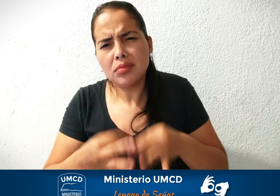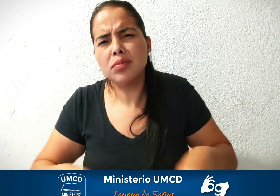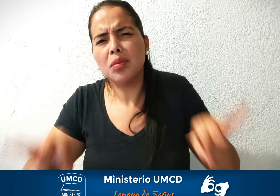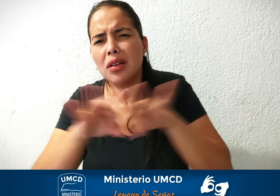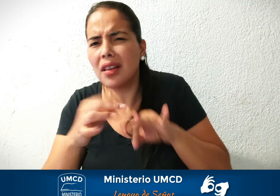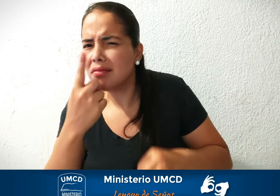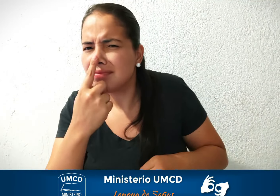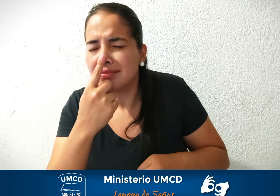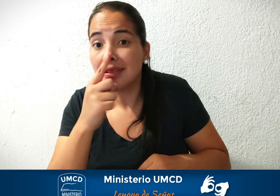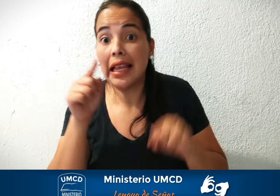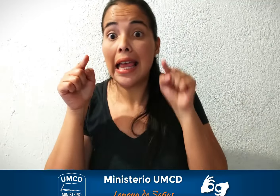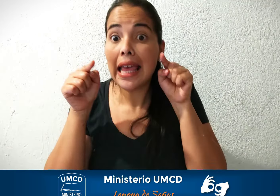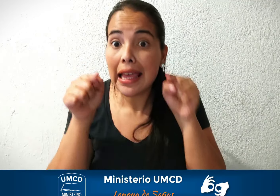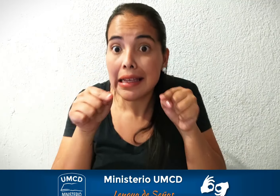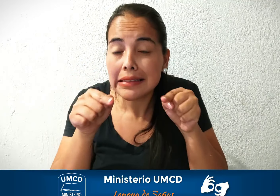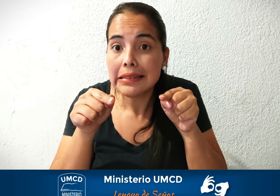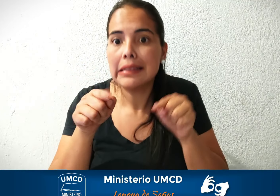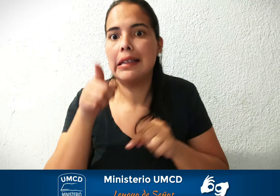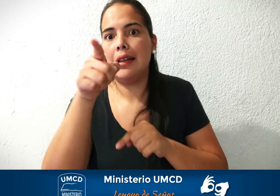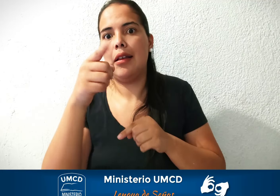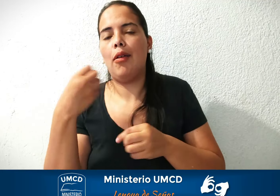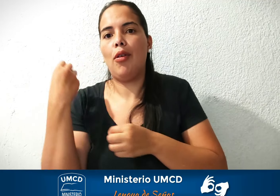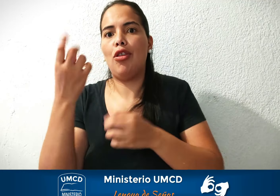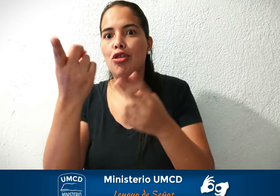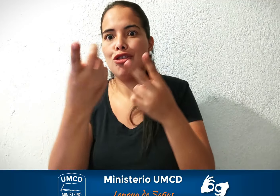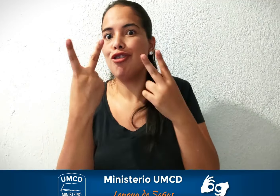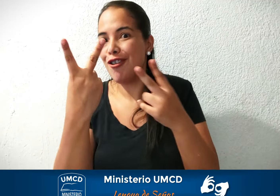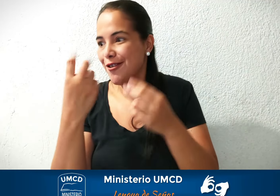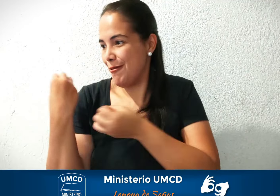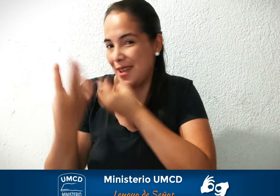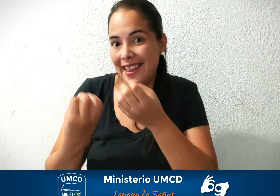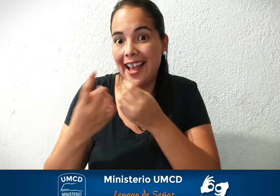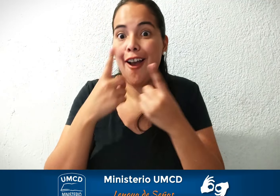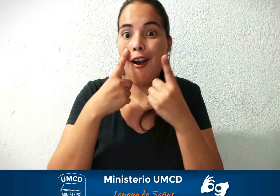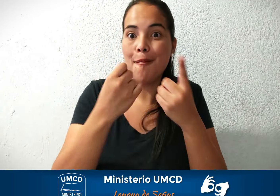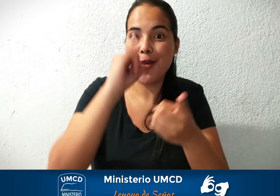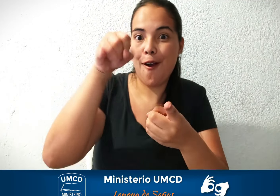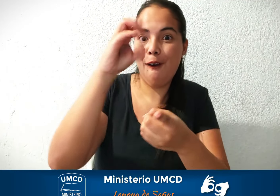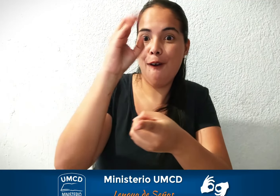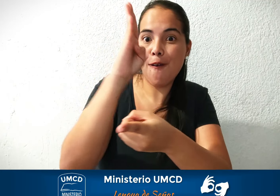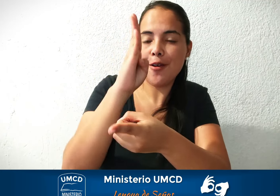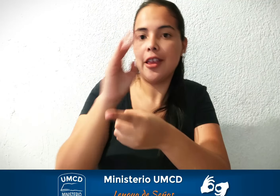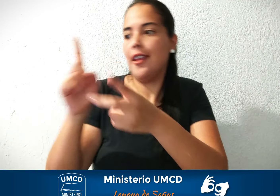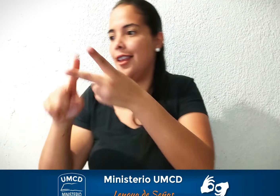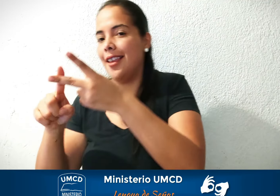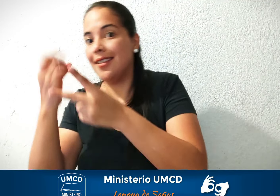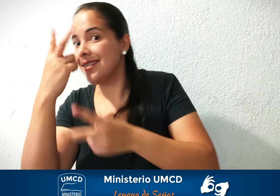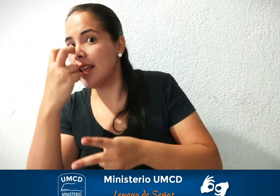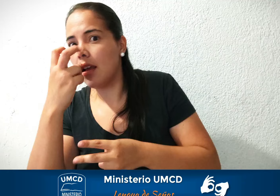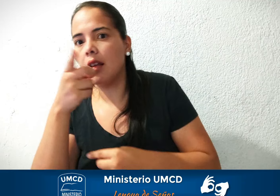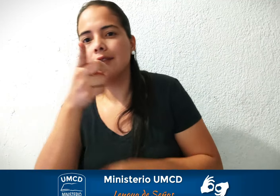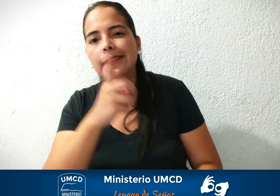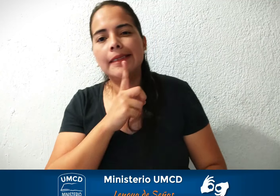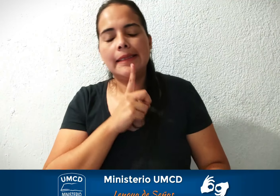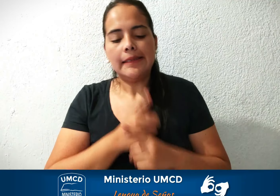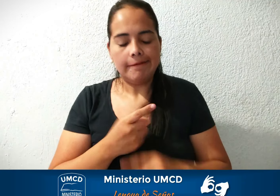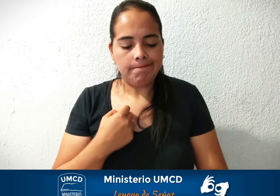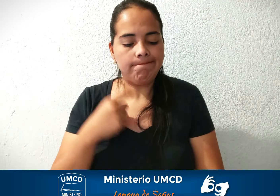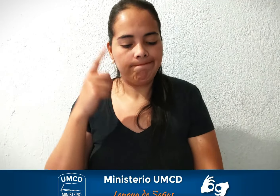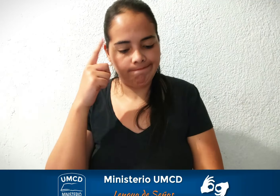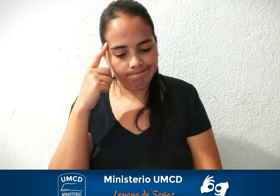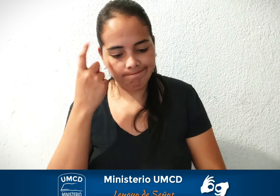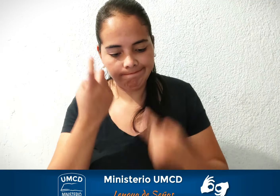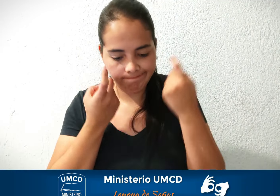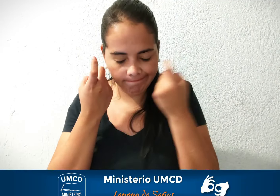Es muy interesante estas dos historias porque nos dejan entender que a